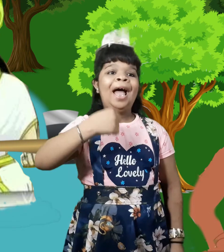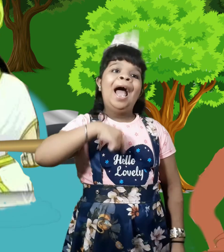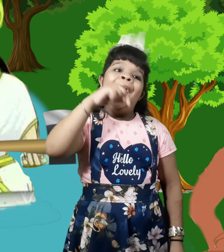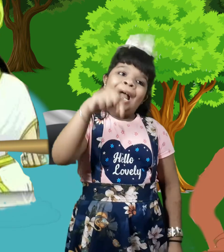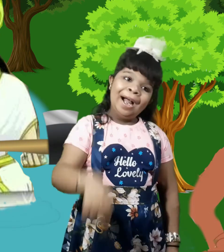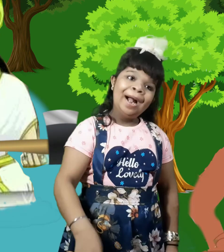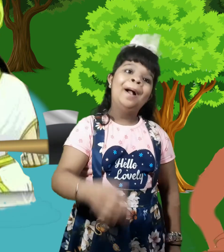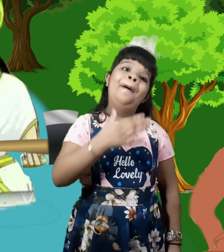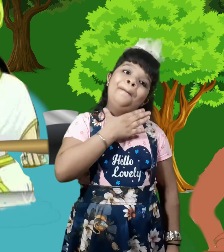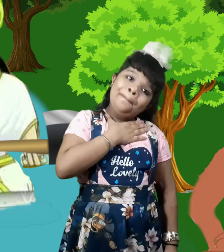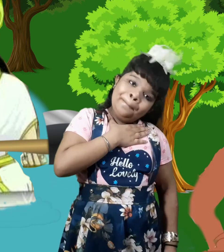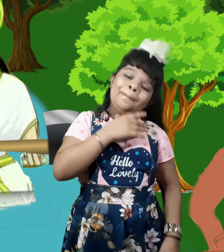कुल्हाड़ी है।